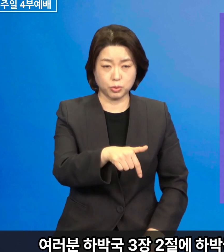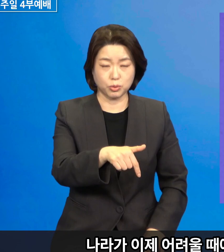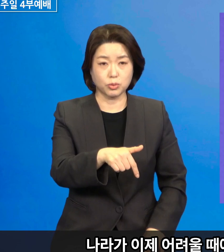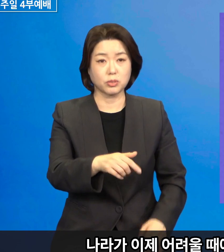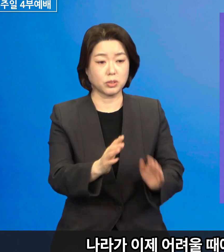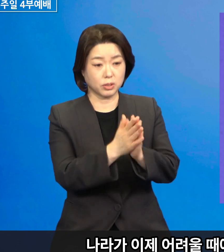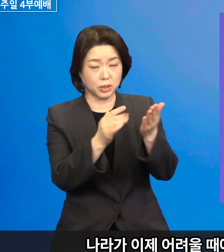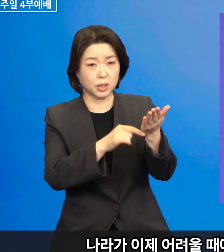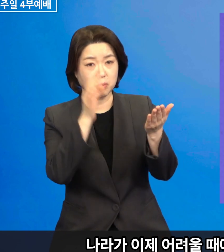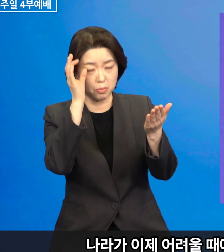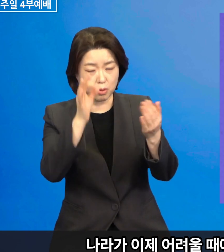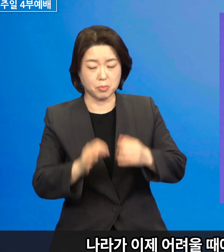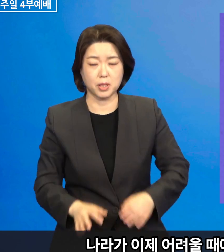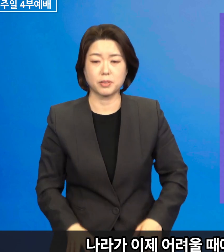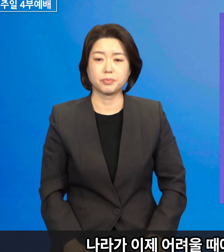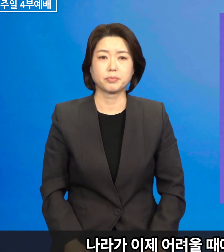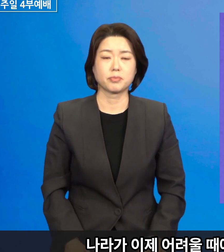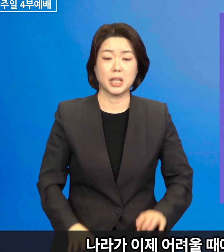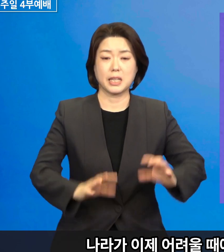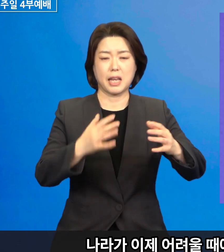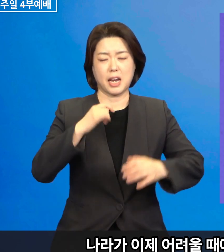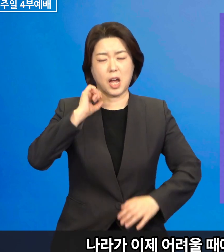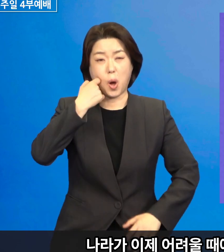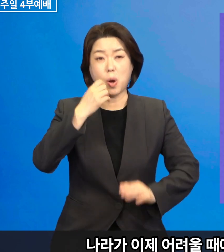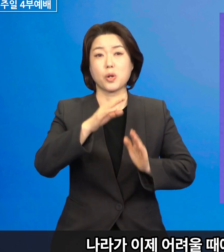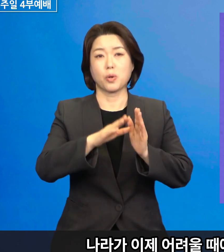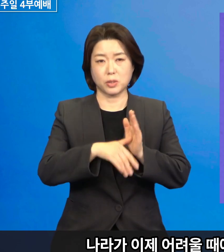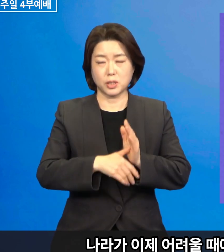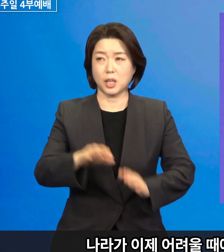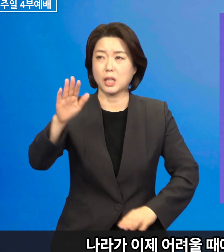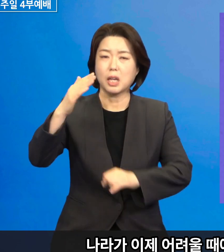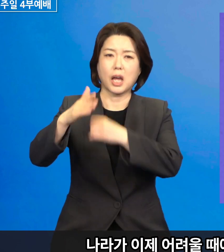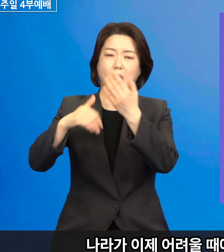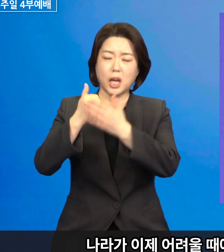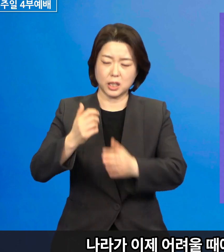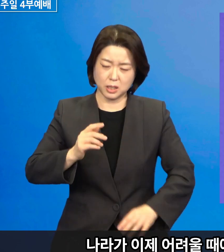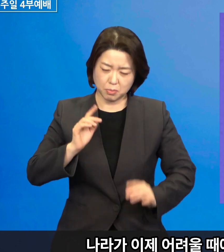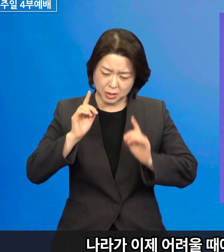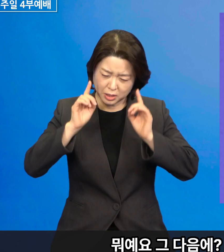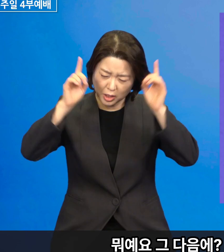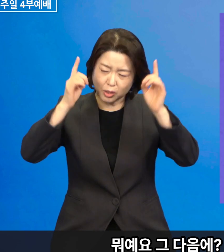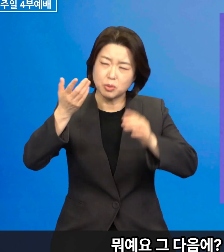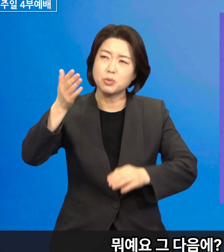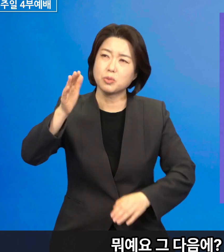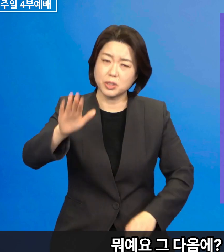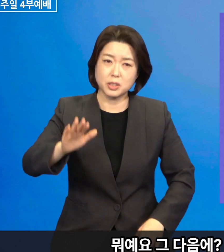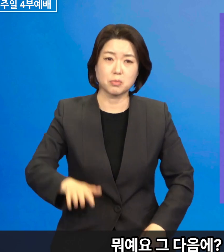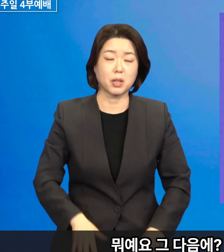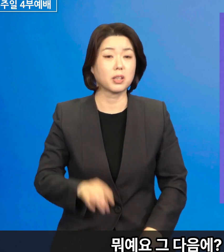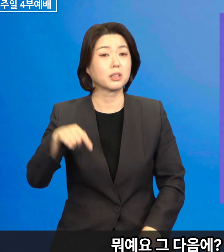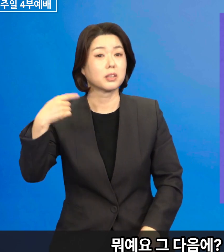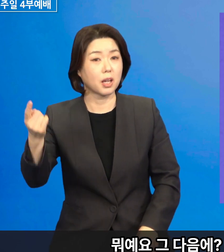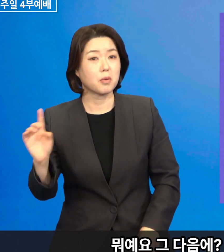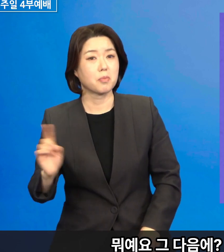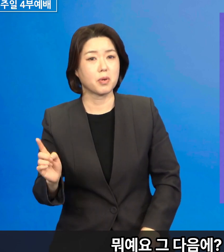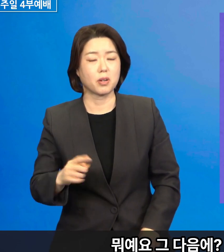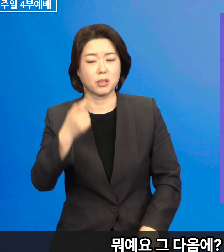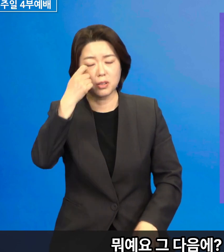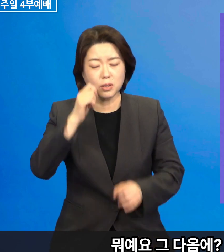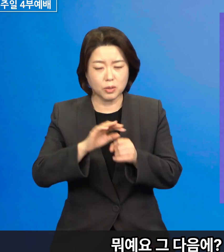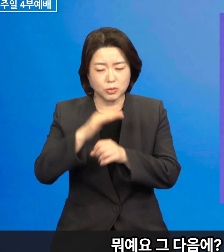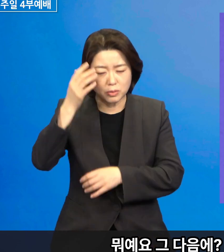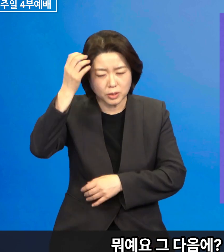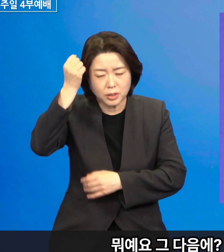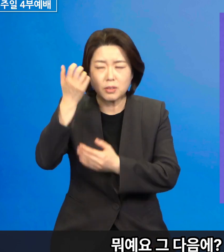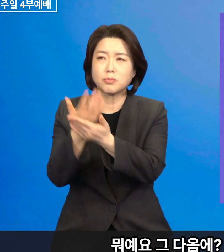드려요. 나라가 이제 어려울 때에 하나님 진노 중에서라도 뭐요? 그 다음에 긍휼을 잊지